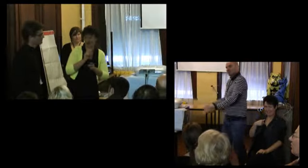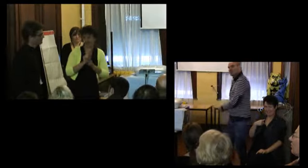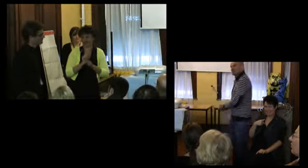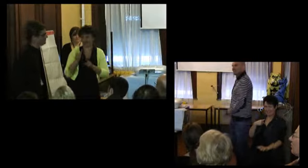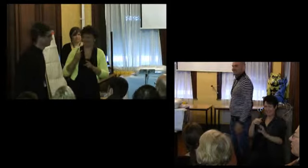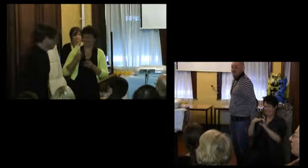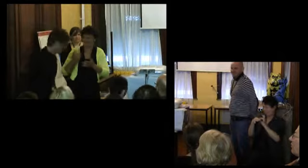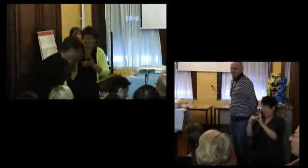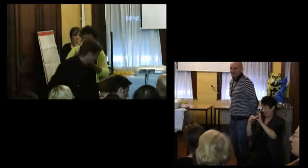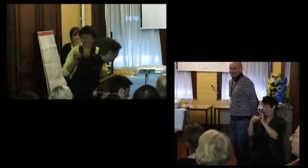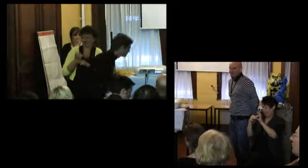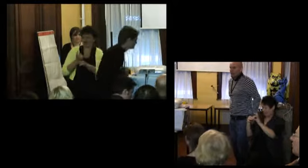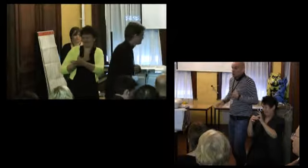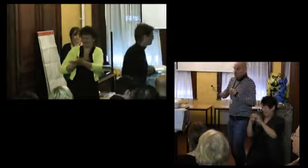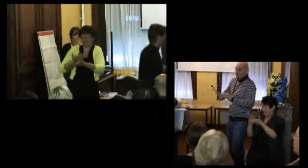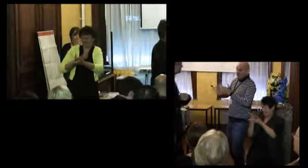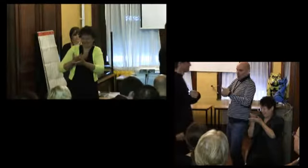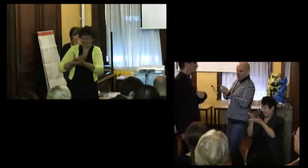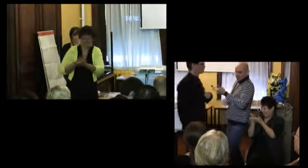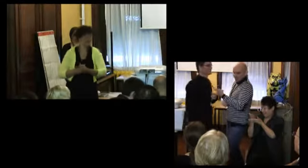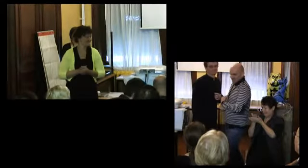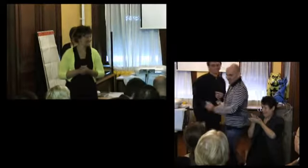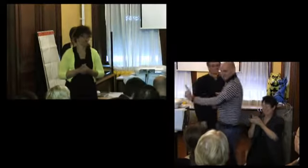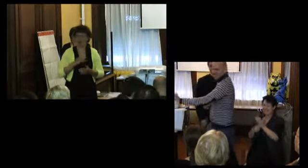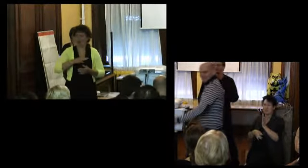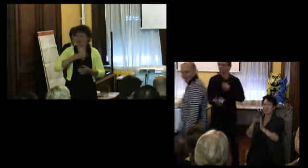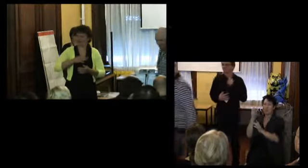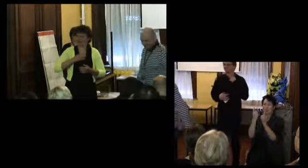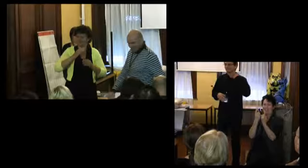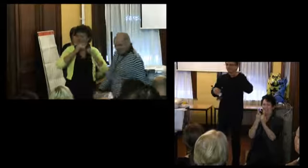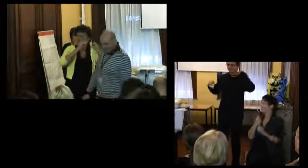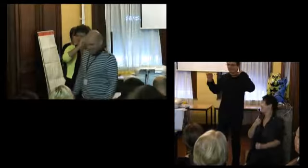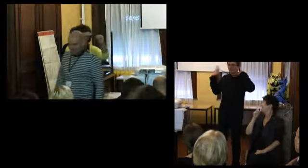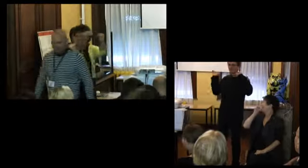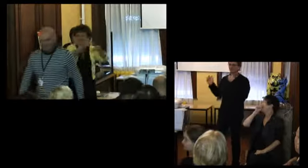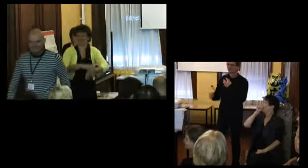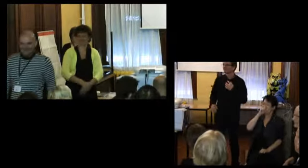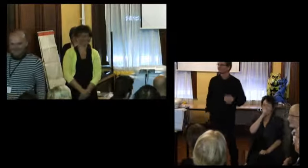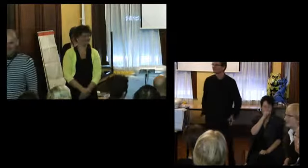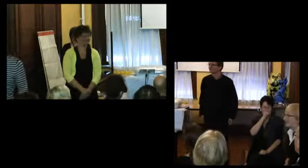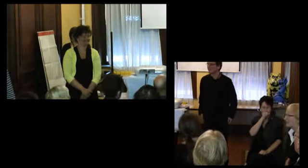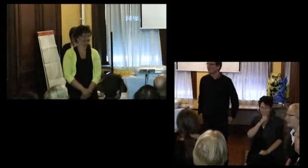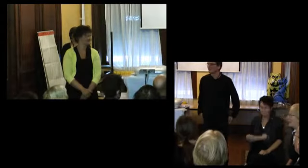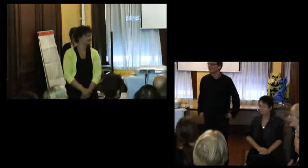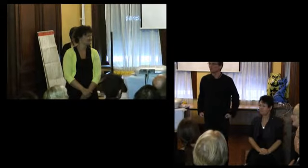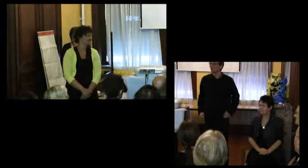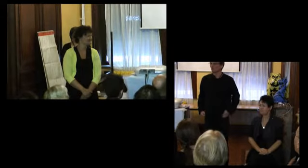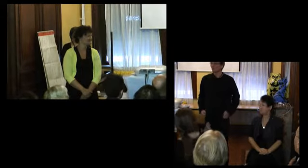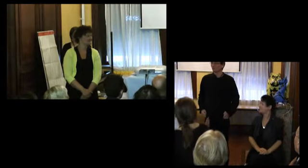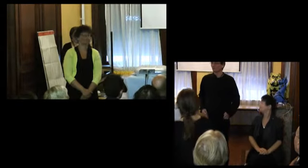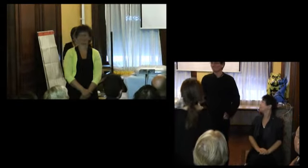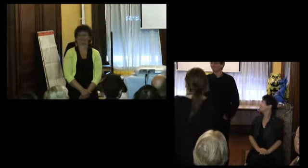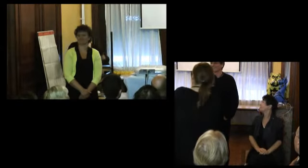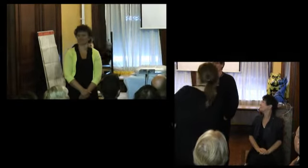order to exchange and make it better. So. Bien, bonjour